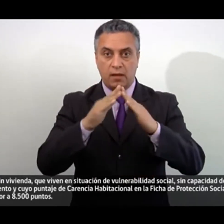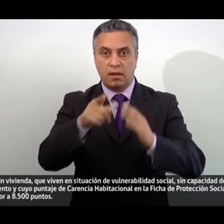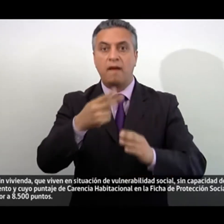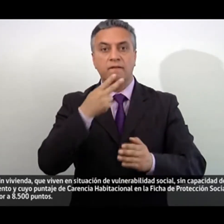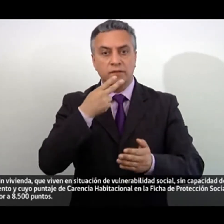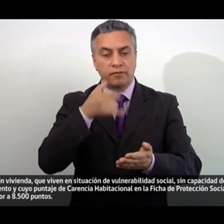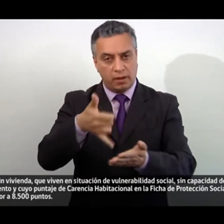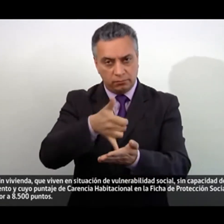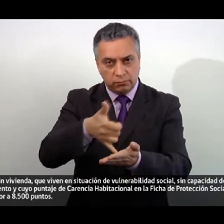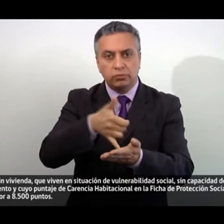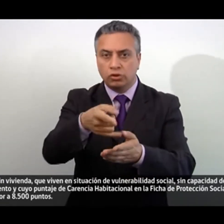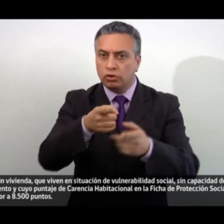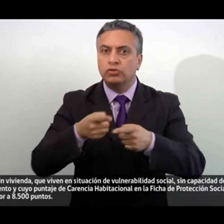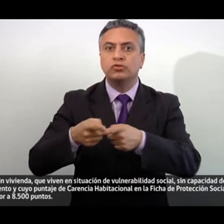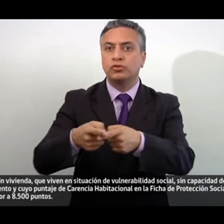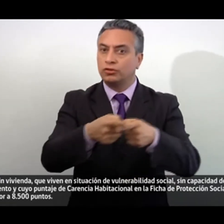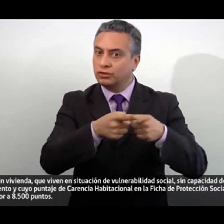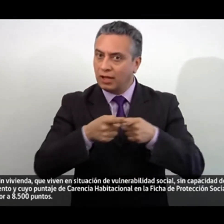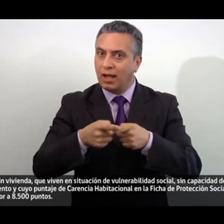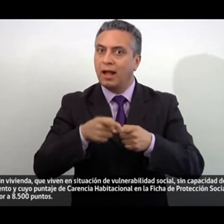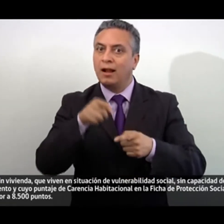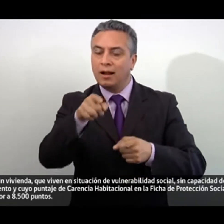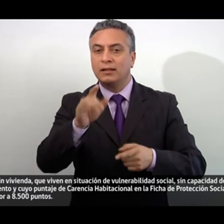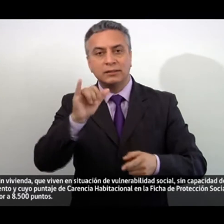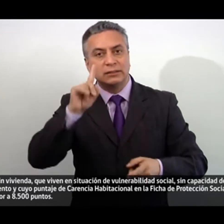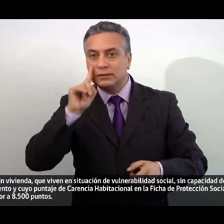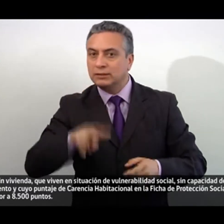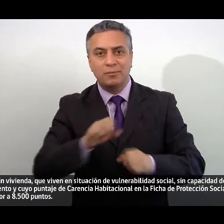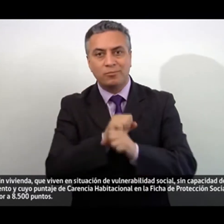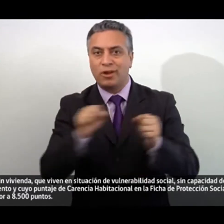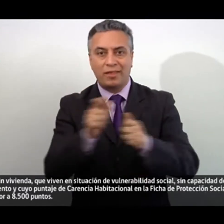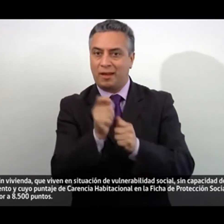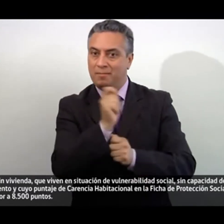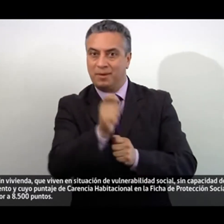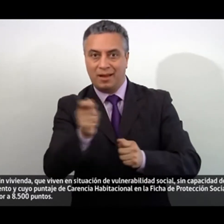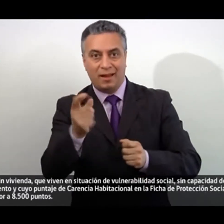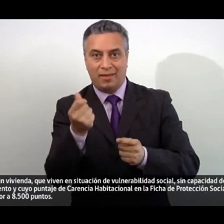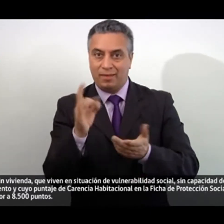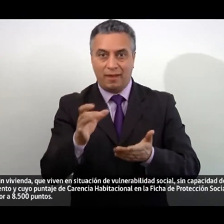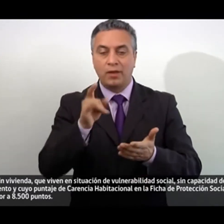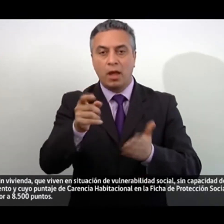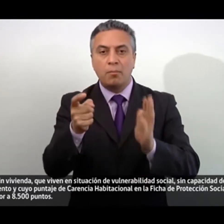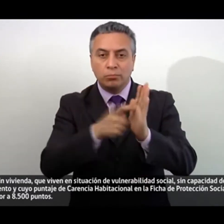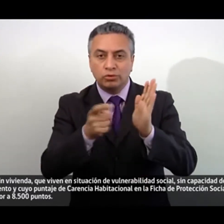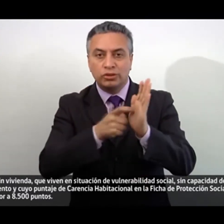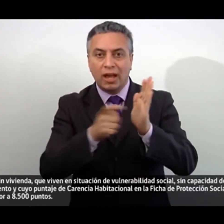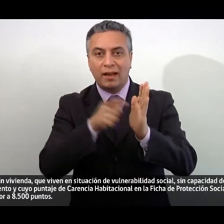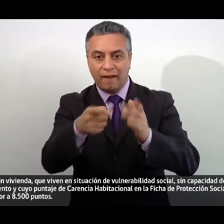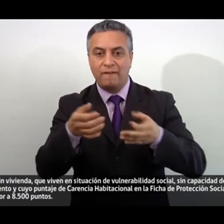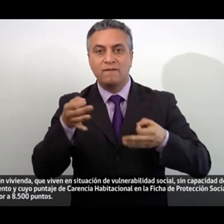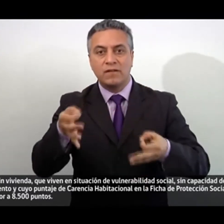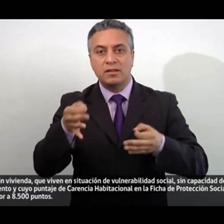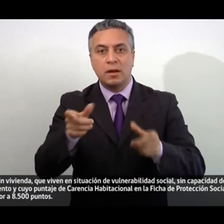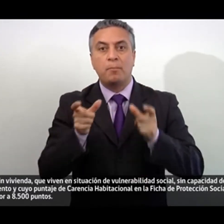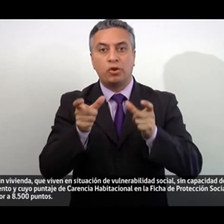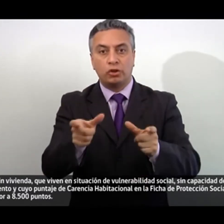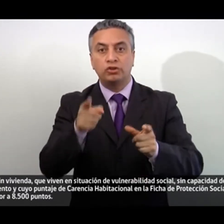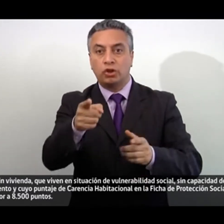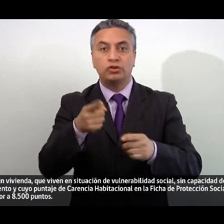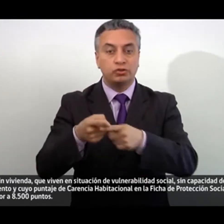de vulnerabilidad social, sin capacidad de endeudamiento y cuyo puntaje de carencia habitacional en la ficha de protección social sea